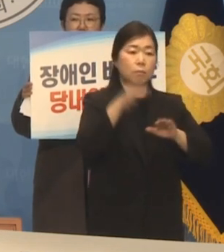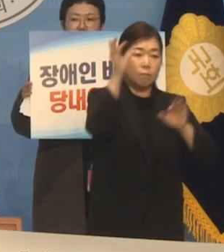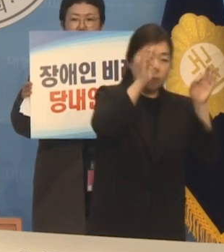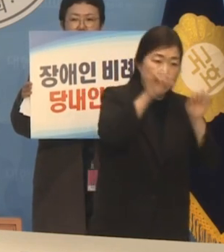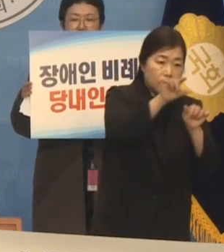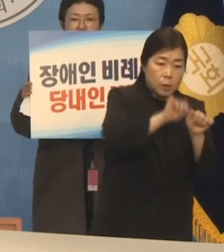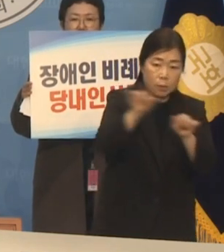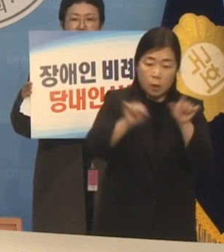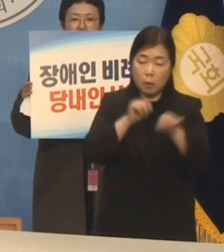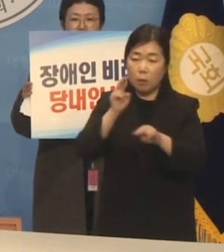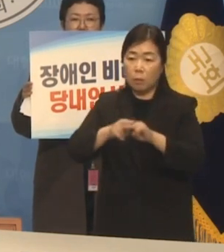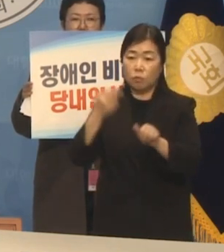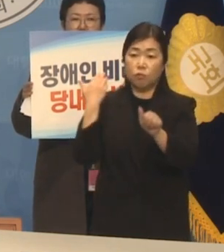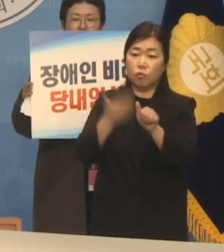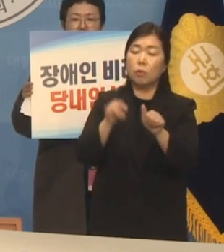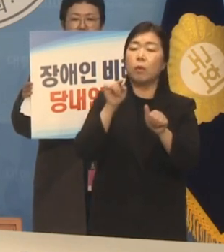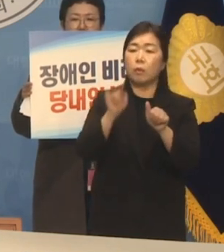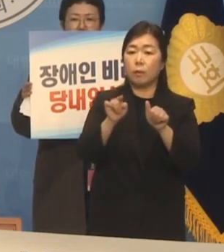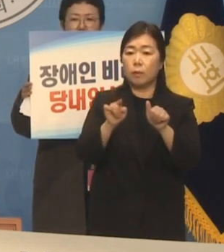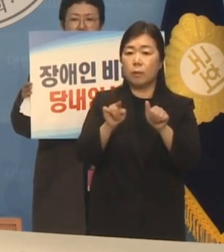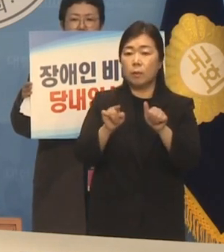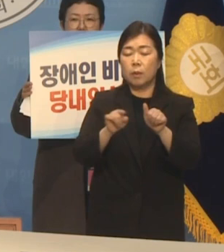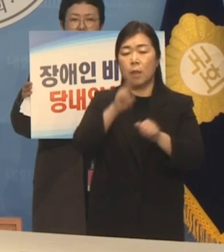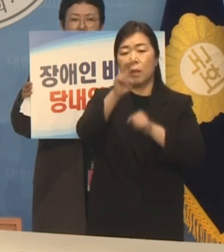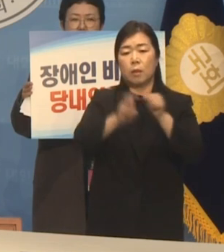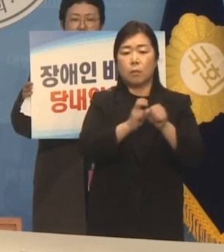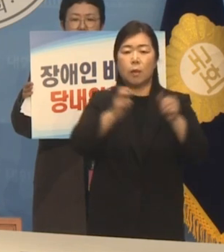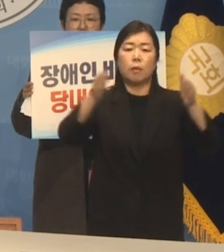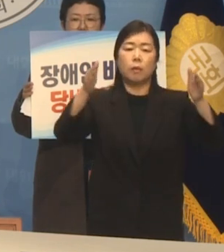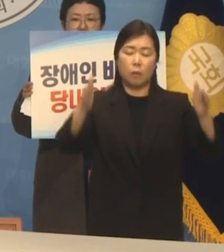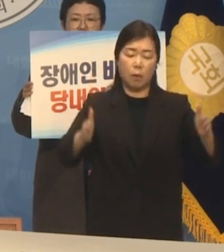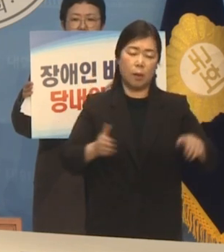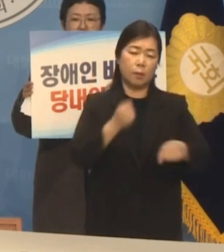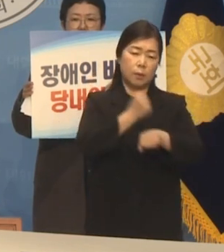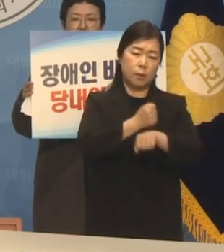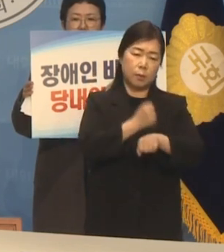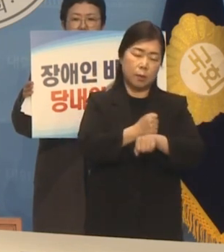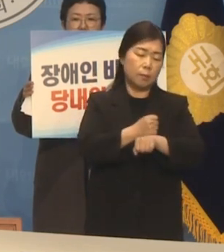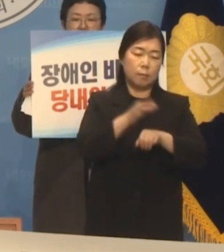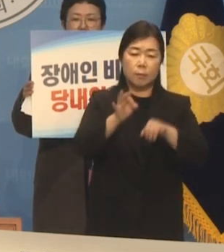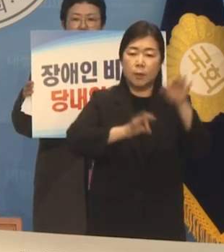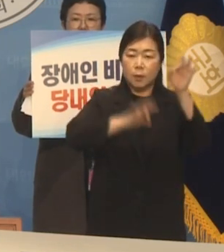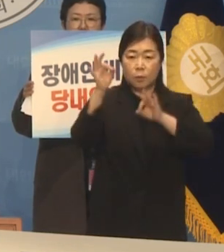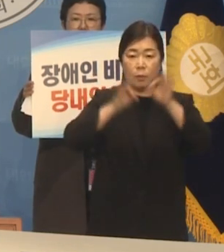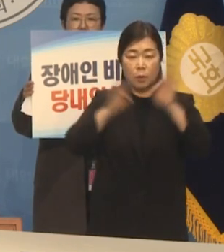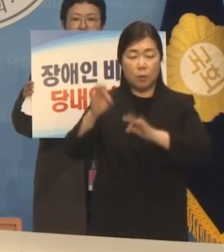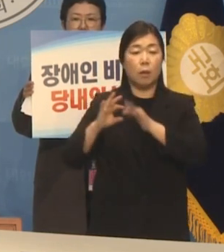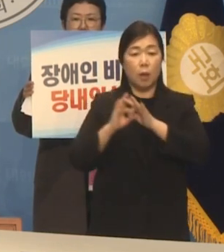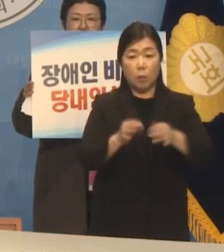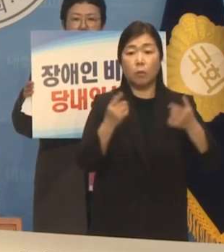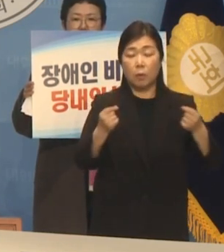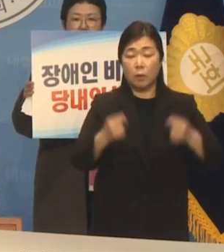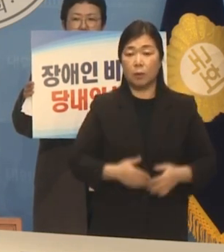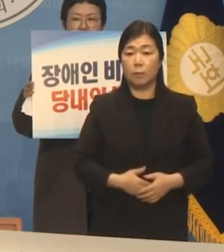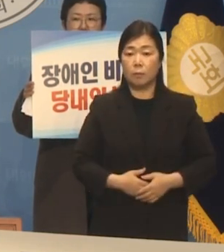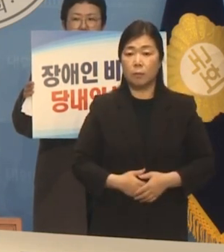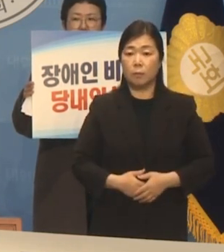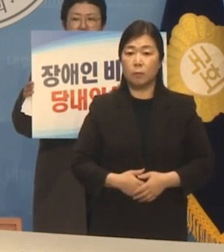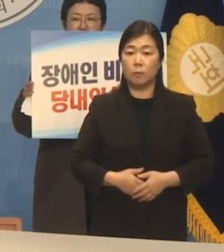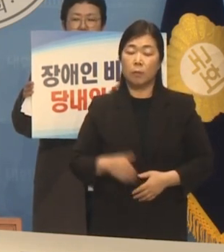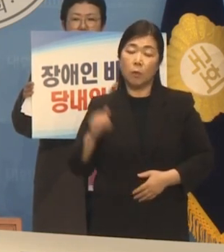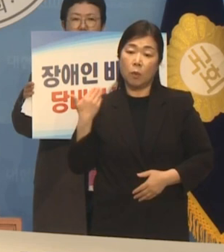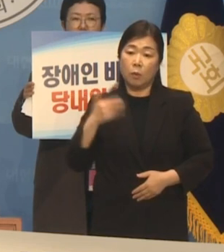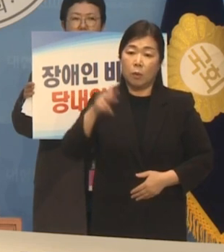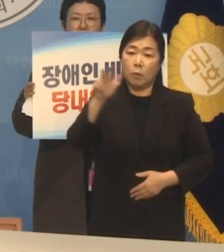영만 몰두하는 것은 지난 20여년간의 시행 충분하다 최군 전국 장애인